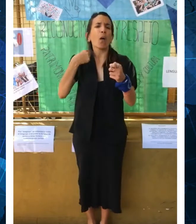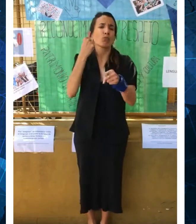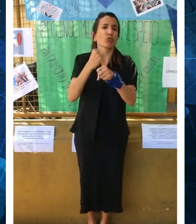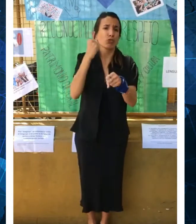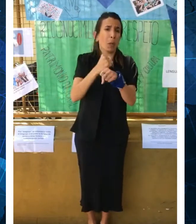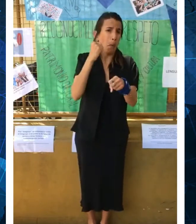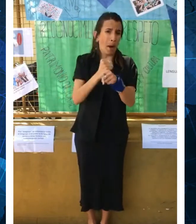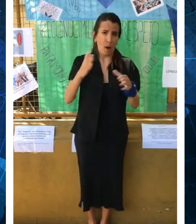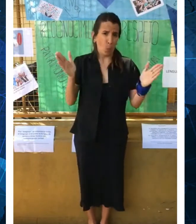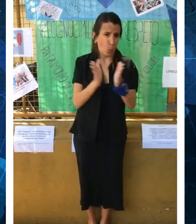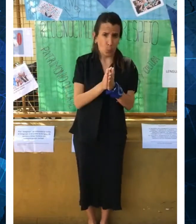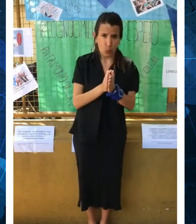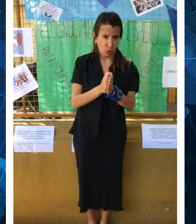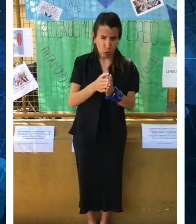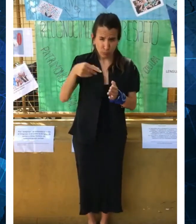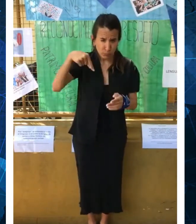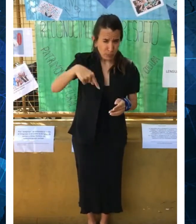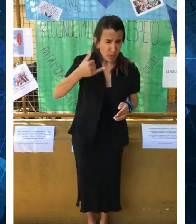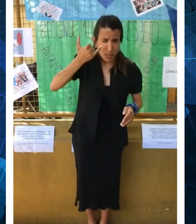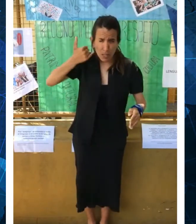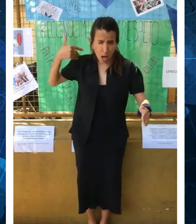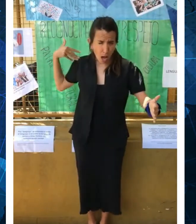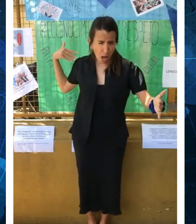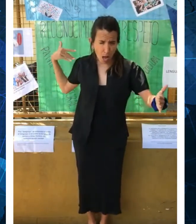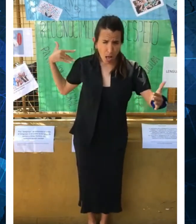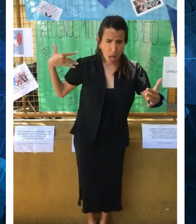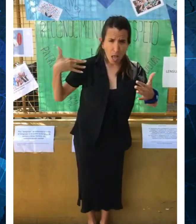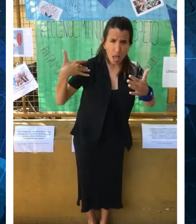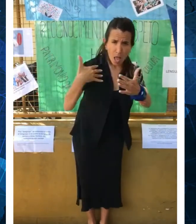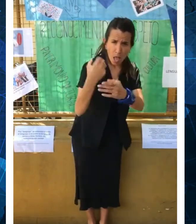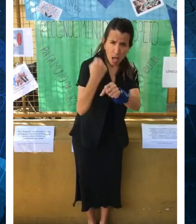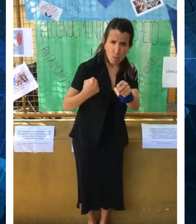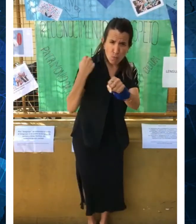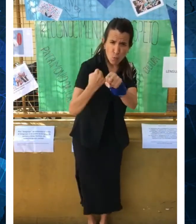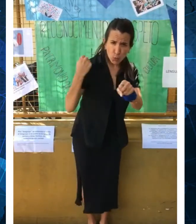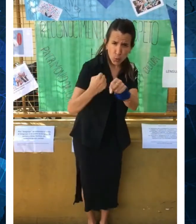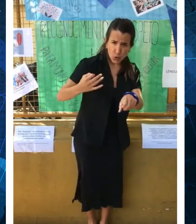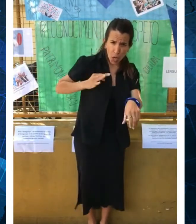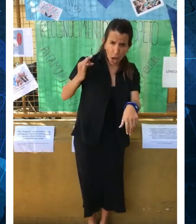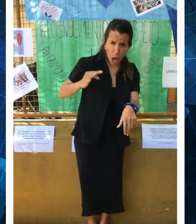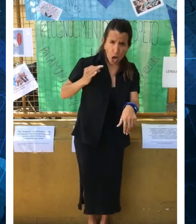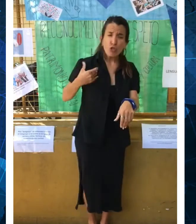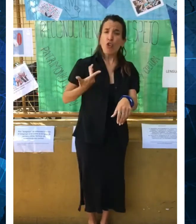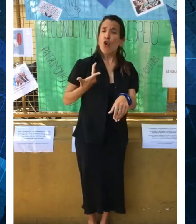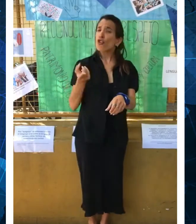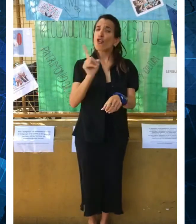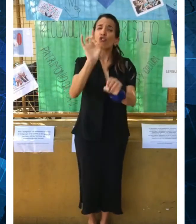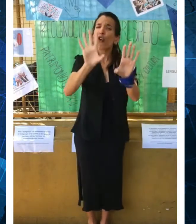que nosotros necesitamos trabajar en conjunto.